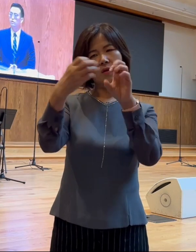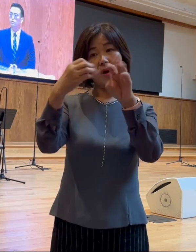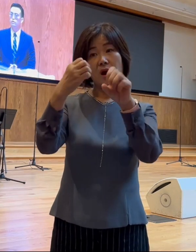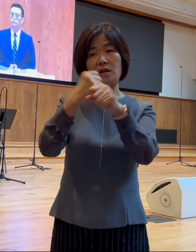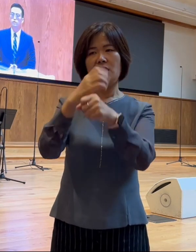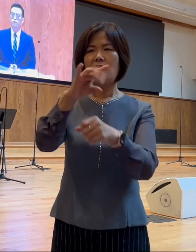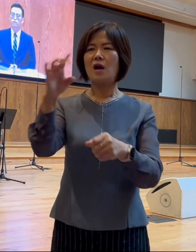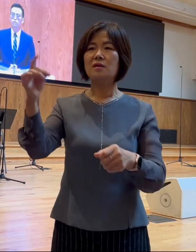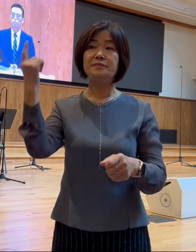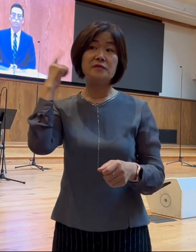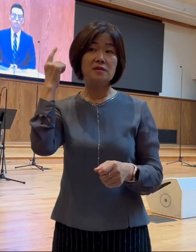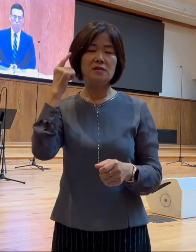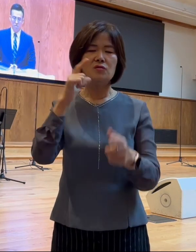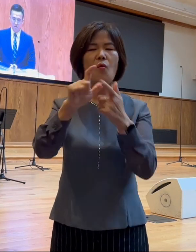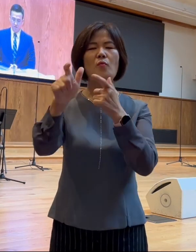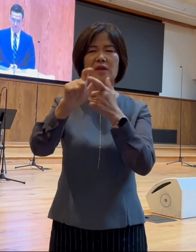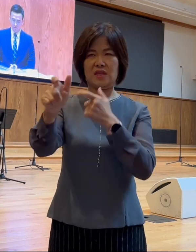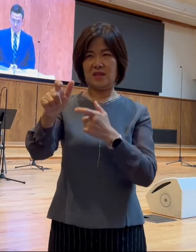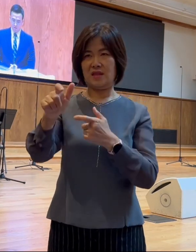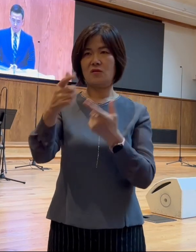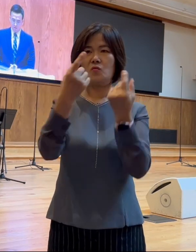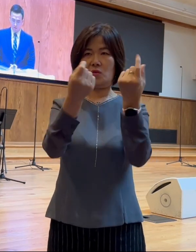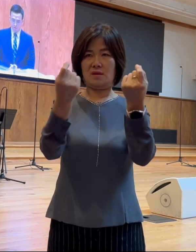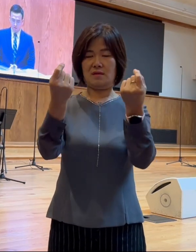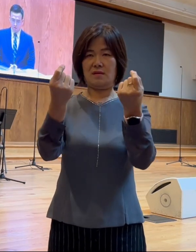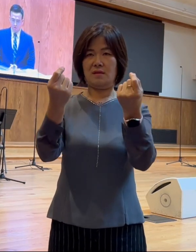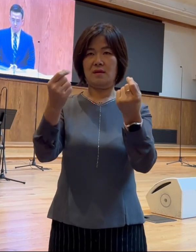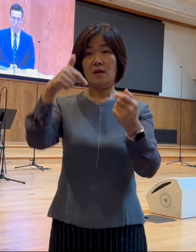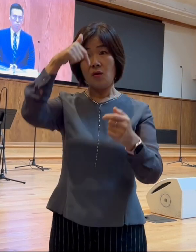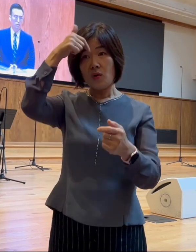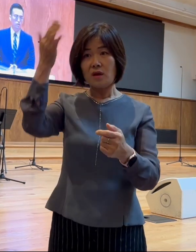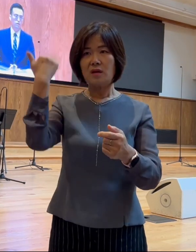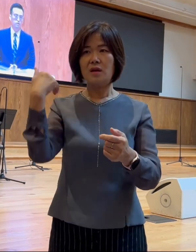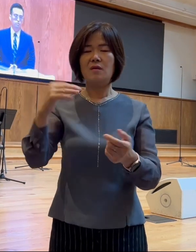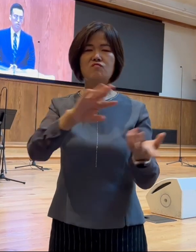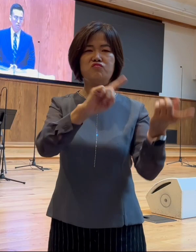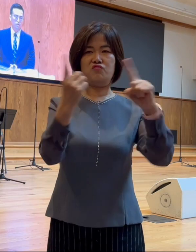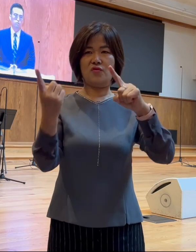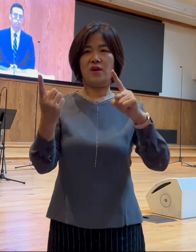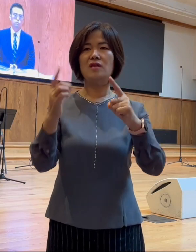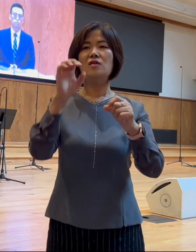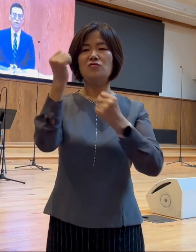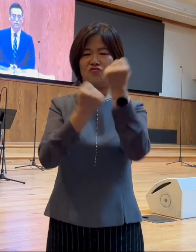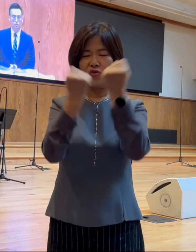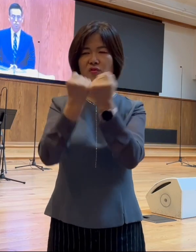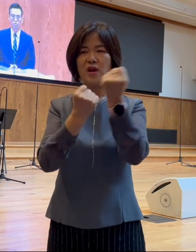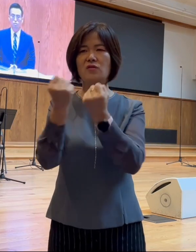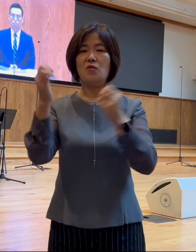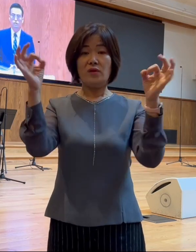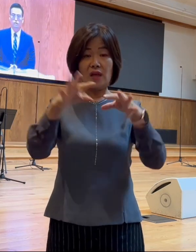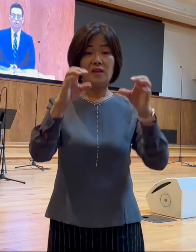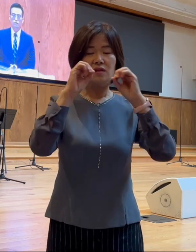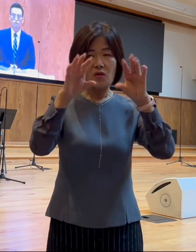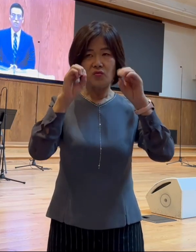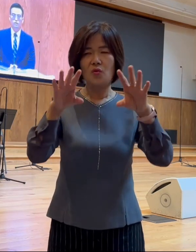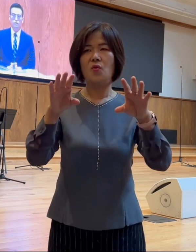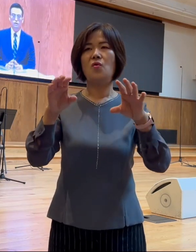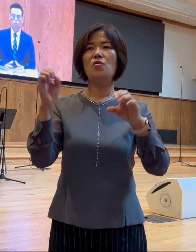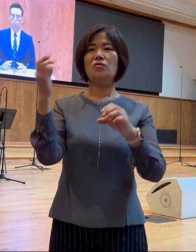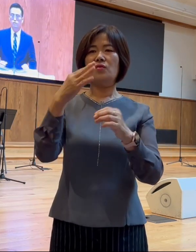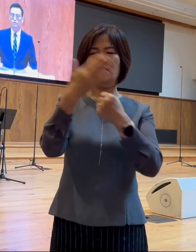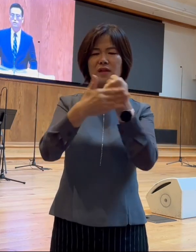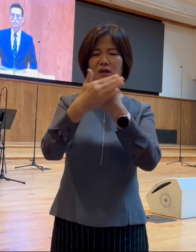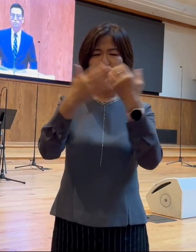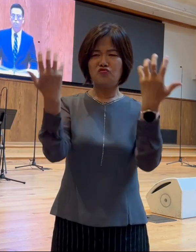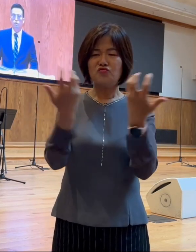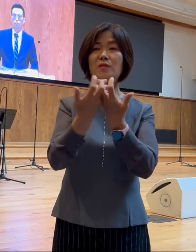듣게 되는 고민입니다. 과거에 어느 부흥회나 수련회 혹은 단기 선교, 그렇게 은혜가